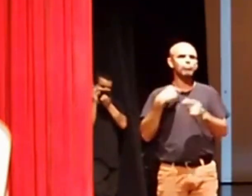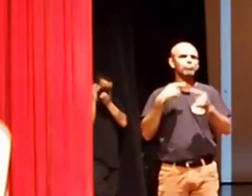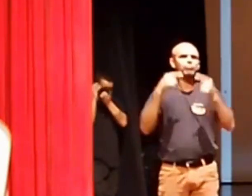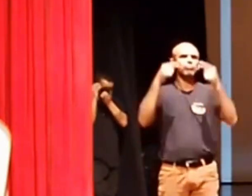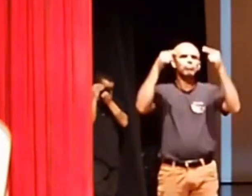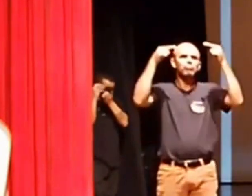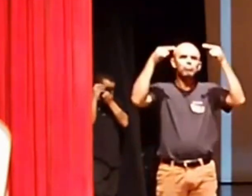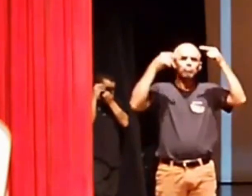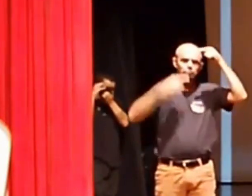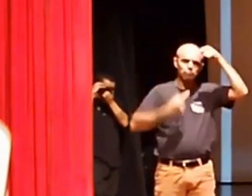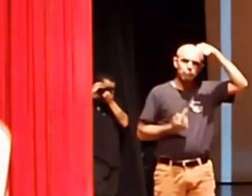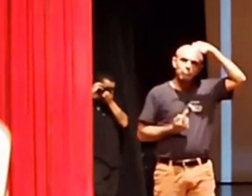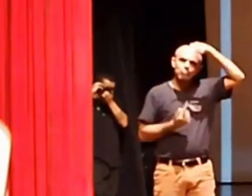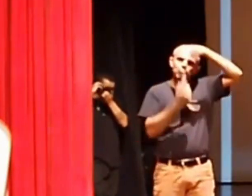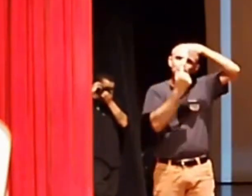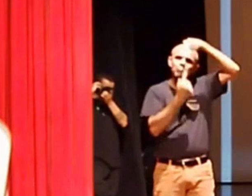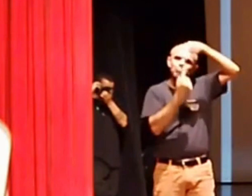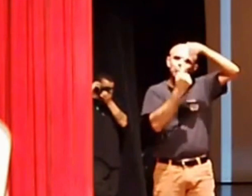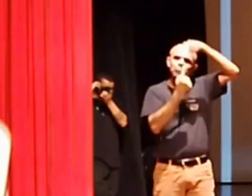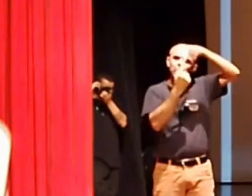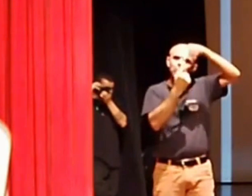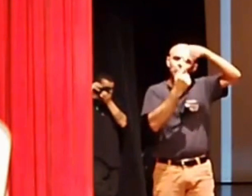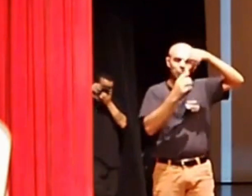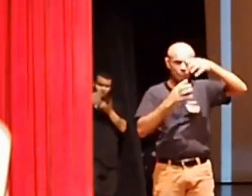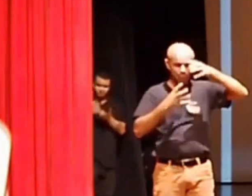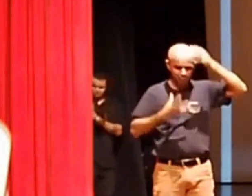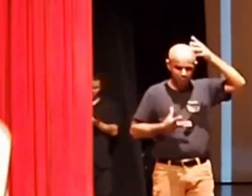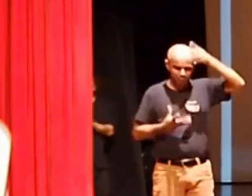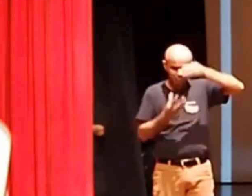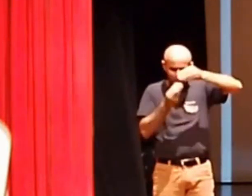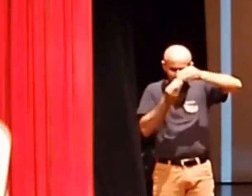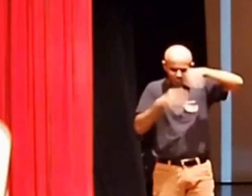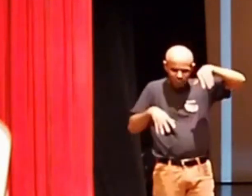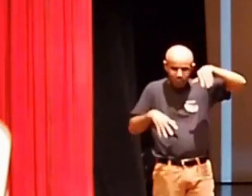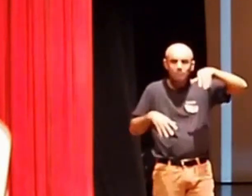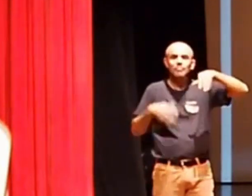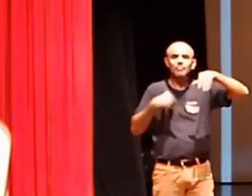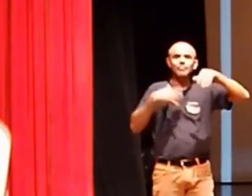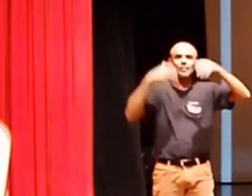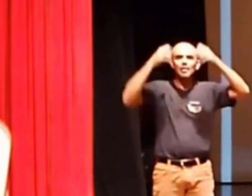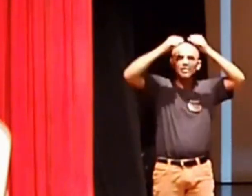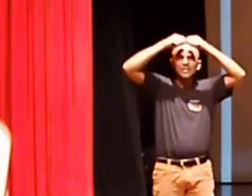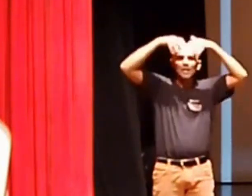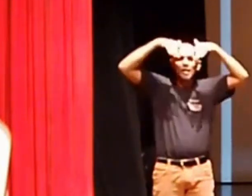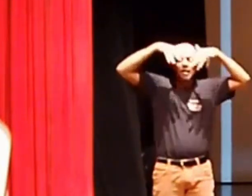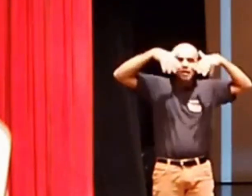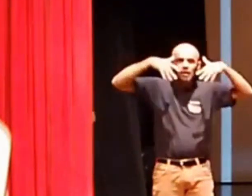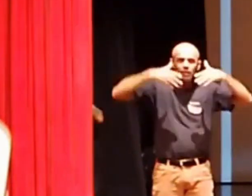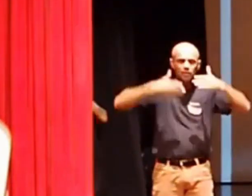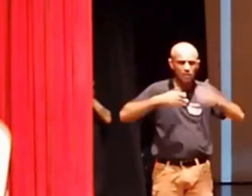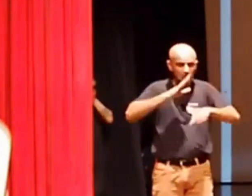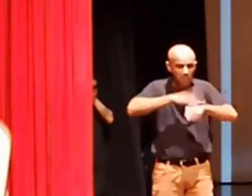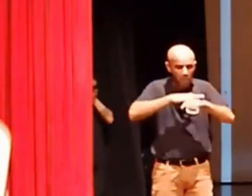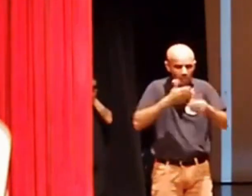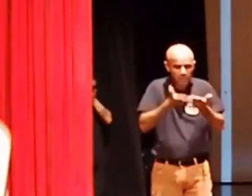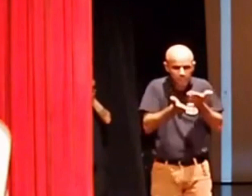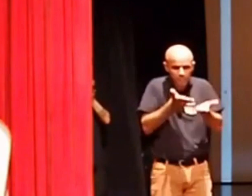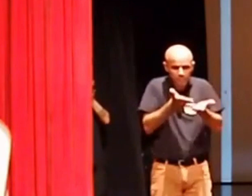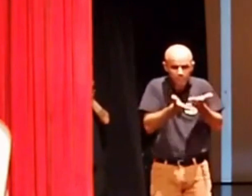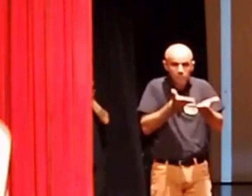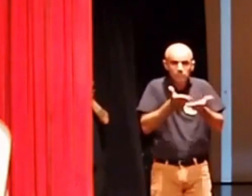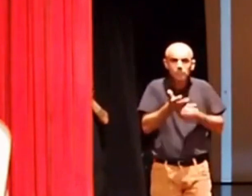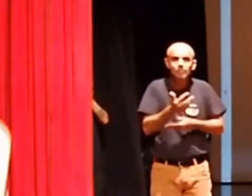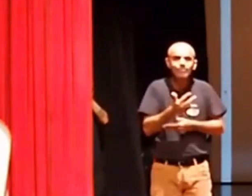assimetria do tronco cerebral, causando uma deficiência sensorial no equilíbrio. Então, por isso que no momento do tratamento, a gente